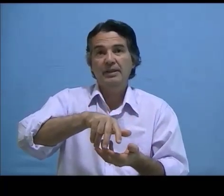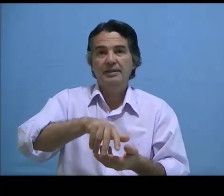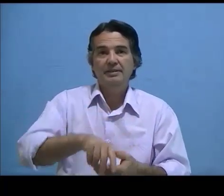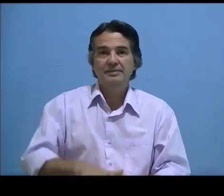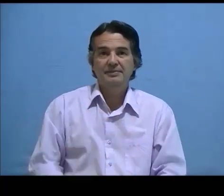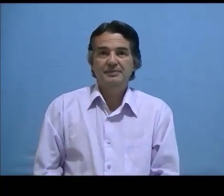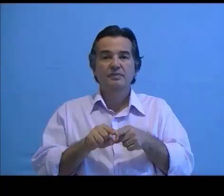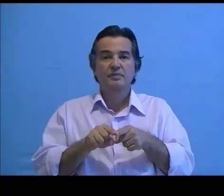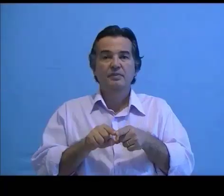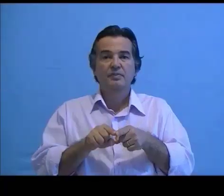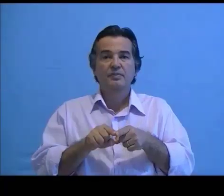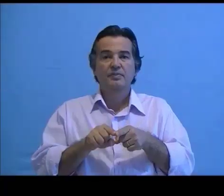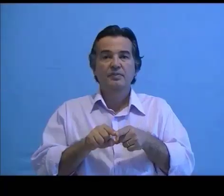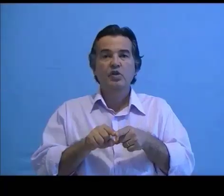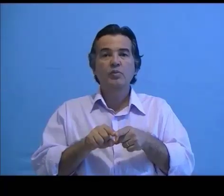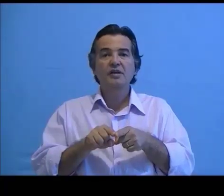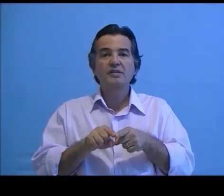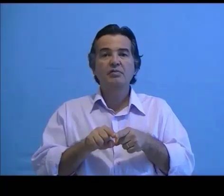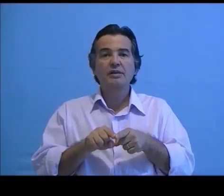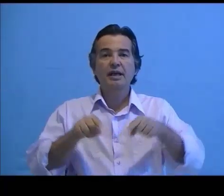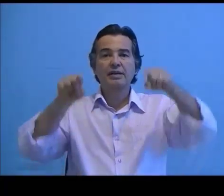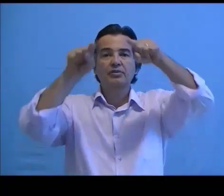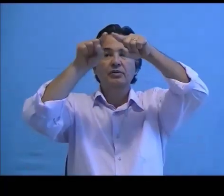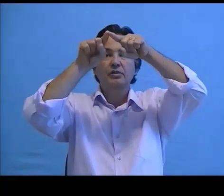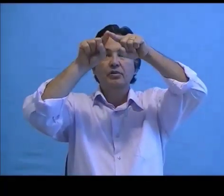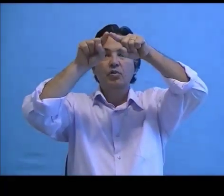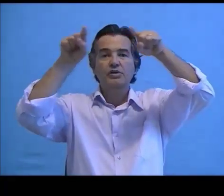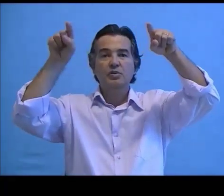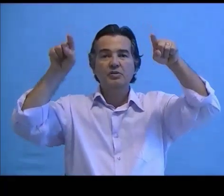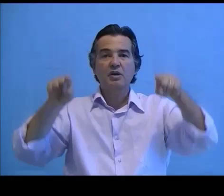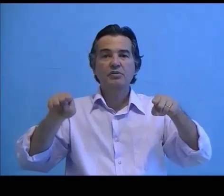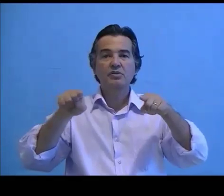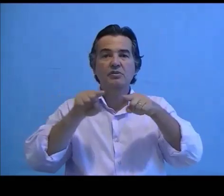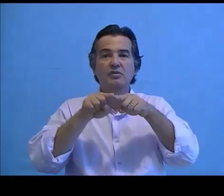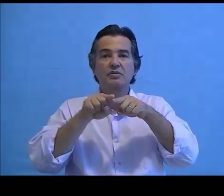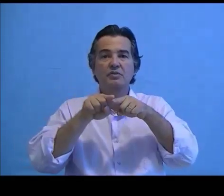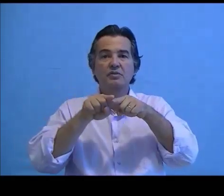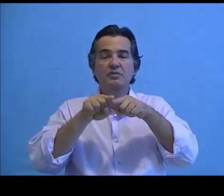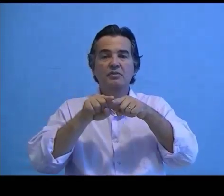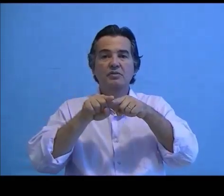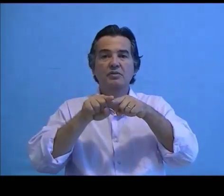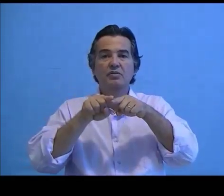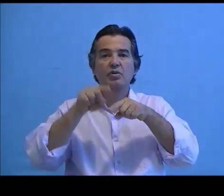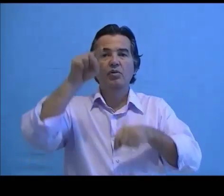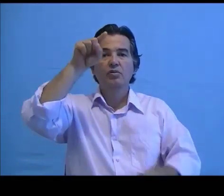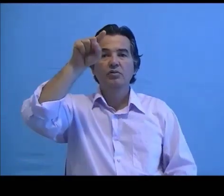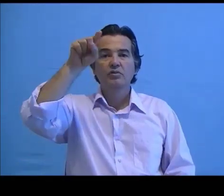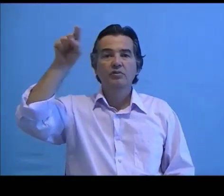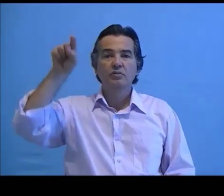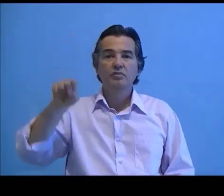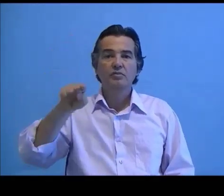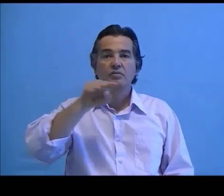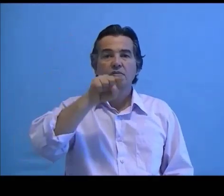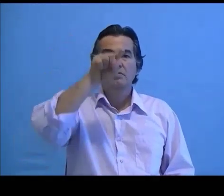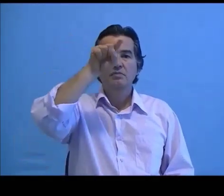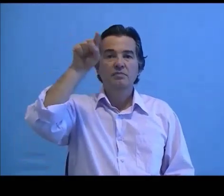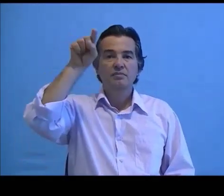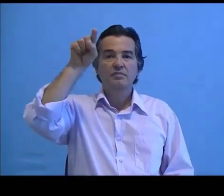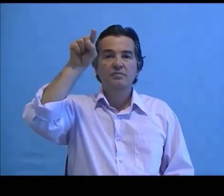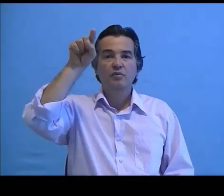planeta. E como vai ser um quadrado? Com as duas mãos ou com